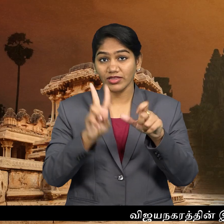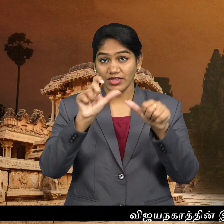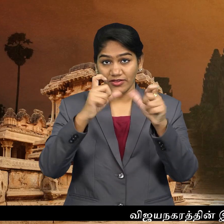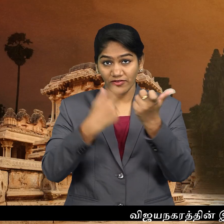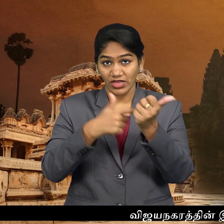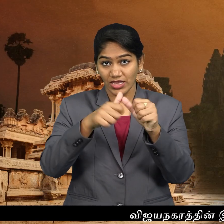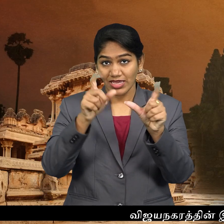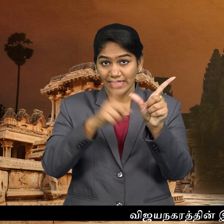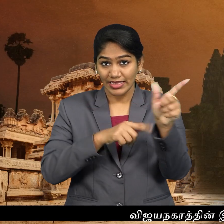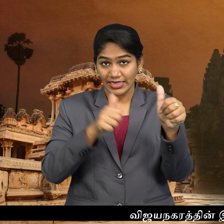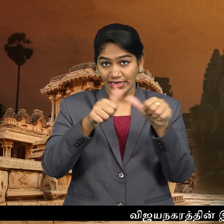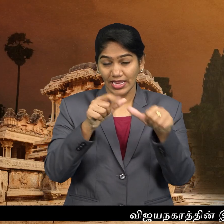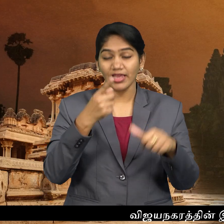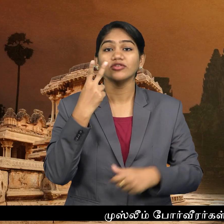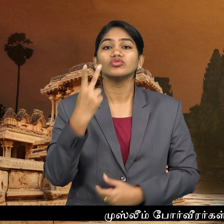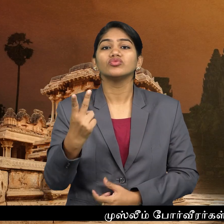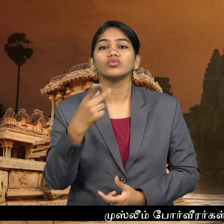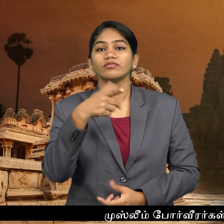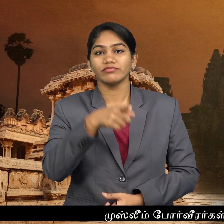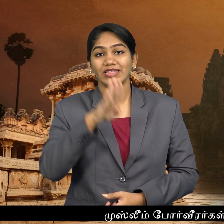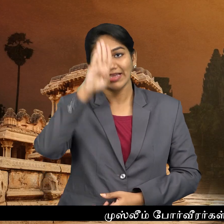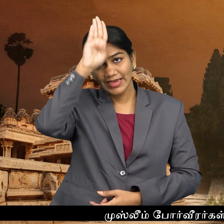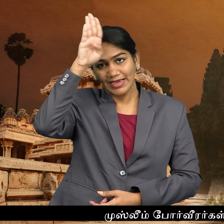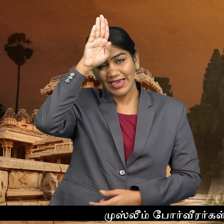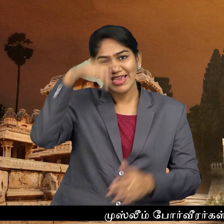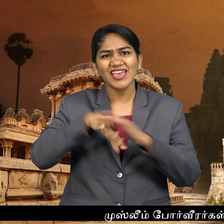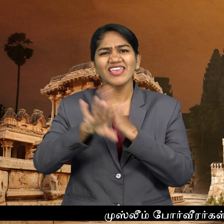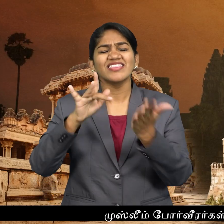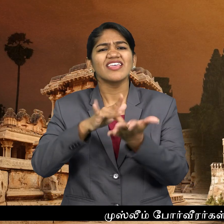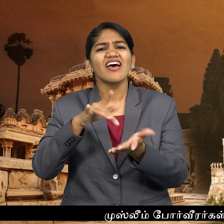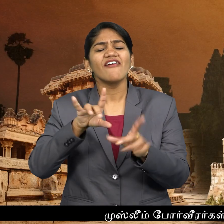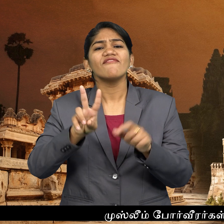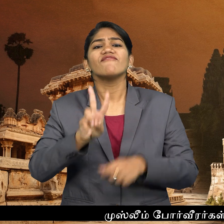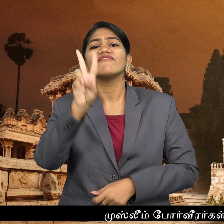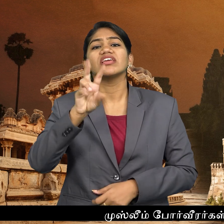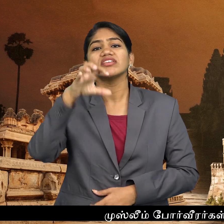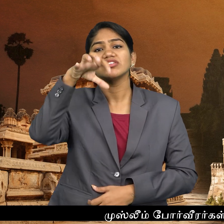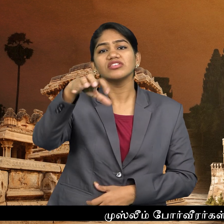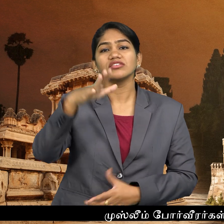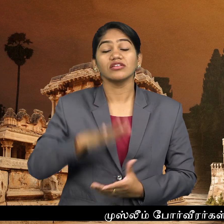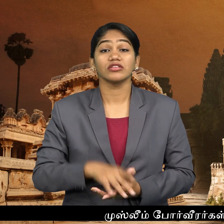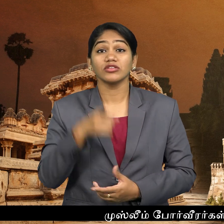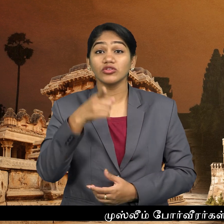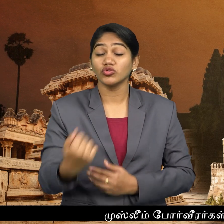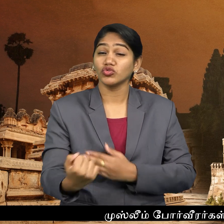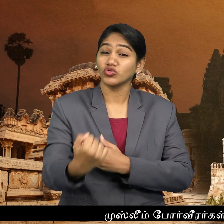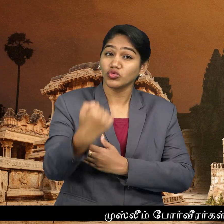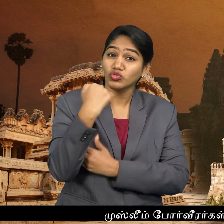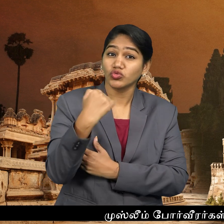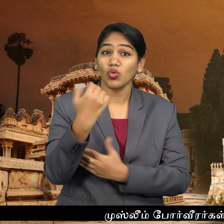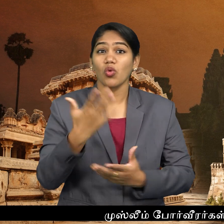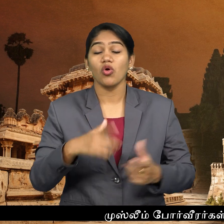விஜயநகரத்தின் 2ஆம் தேவராயர் முஸ்லிம் போர்வீரர்கள் மற்றும் மசூதிகள் உட்பட